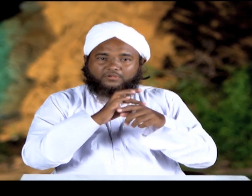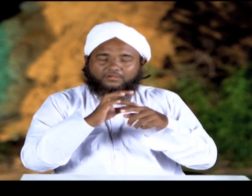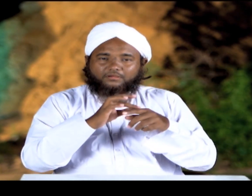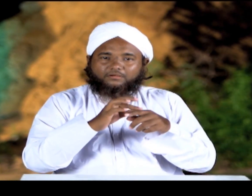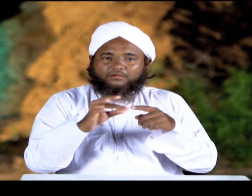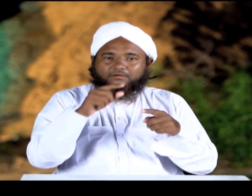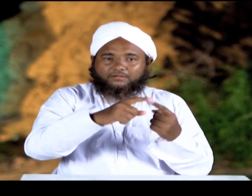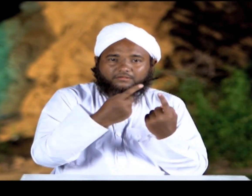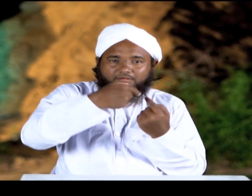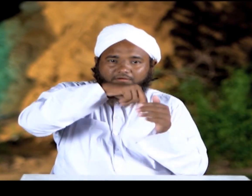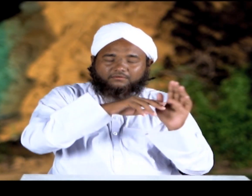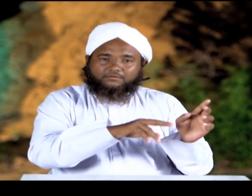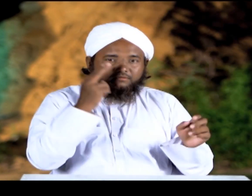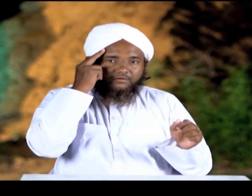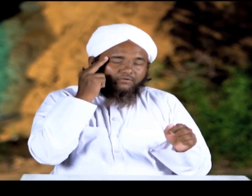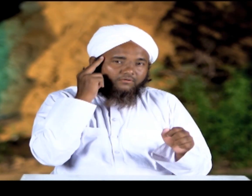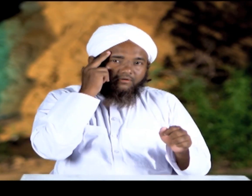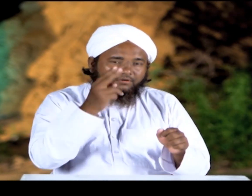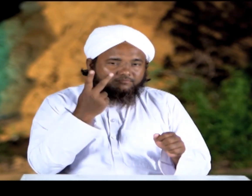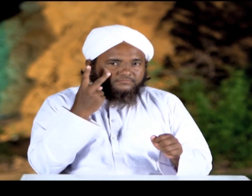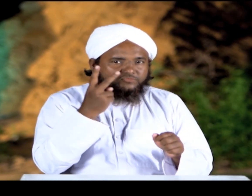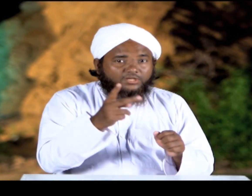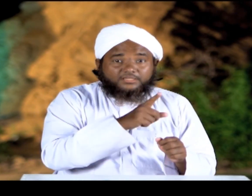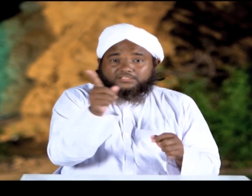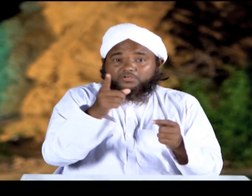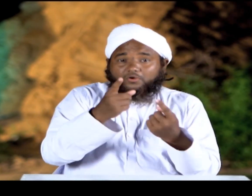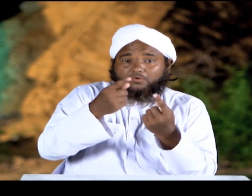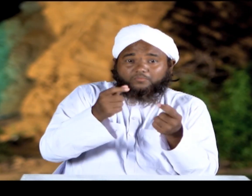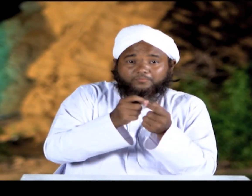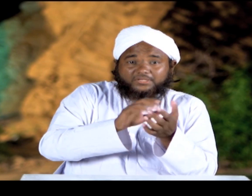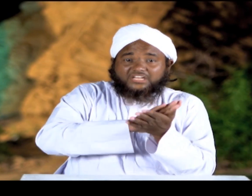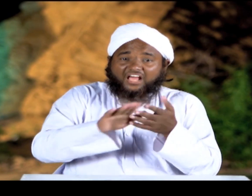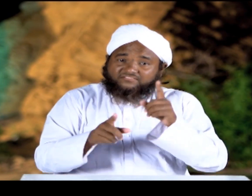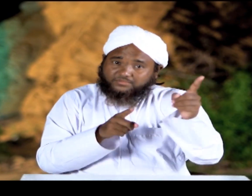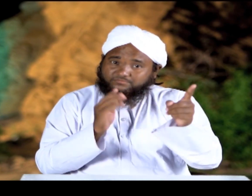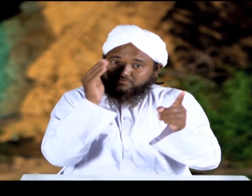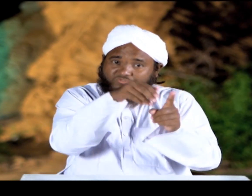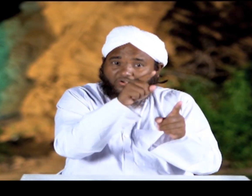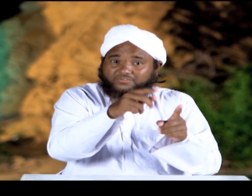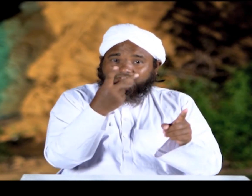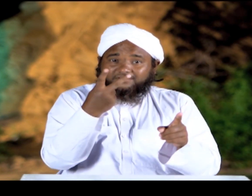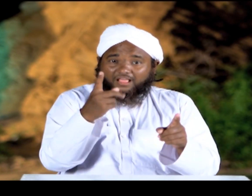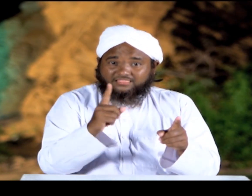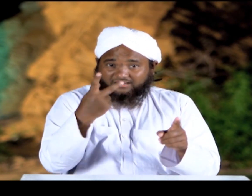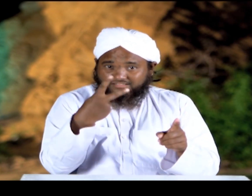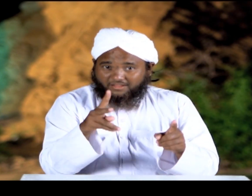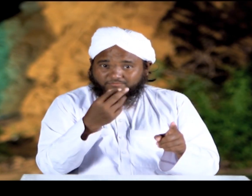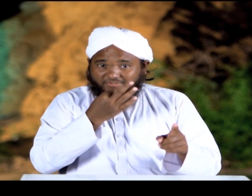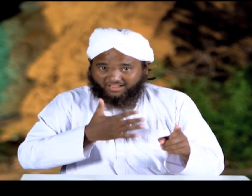میں سنا کہ کوئی کہہ رہا ہے، جاؤ بشر سے کہہ دو کہ تم نے میرے نام کو معطر کیا، اس کی تعظیم کی